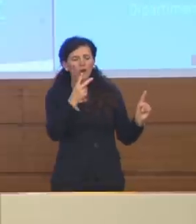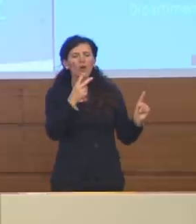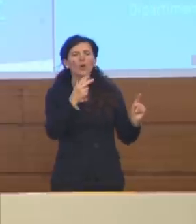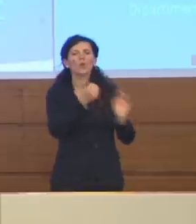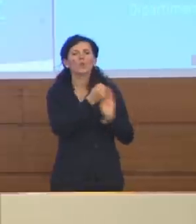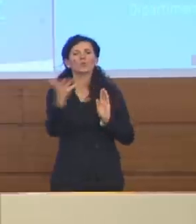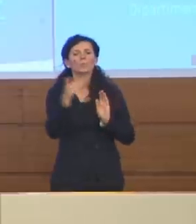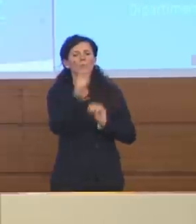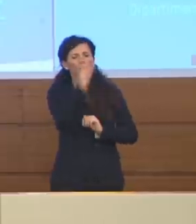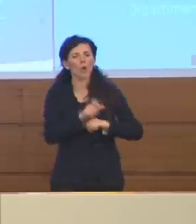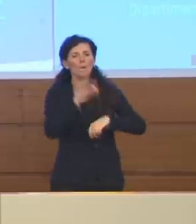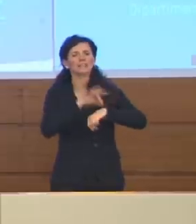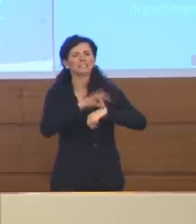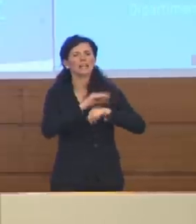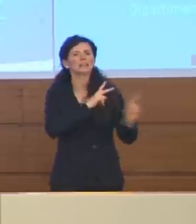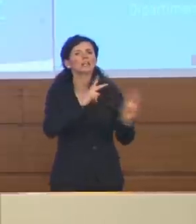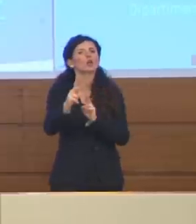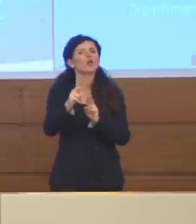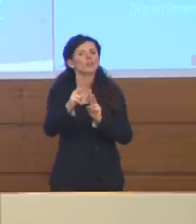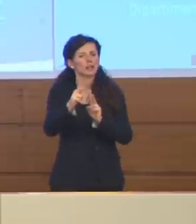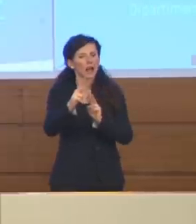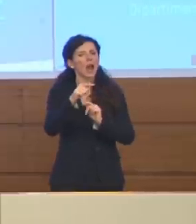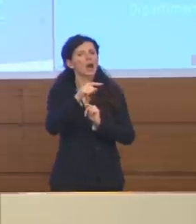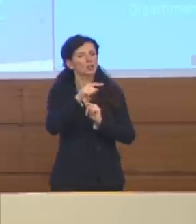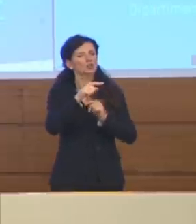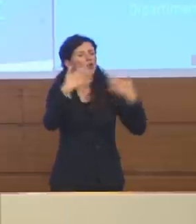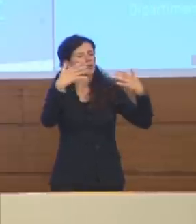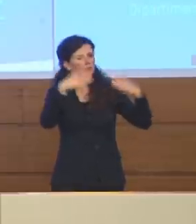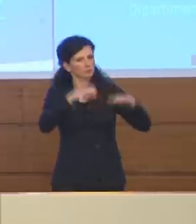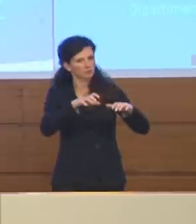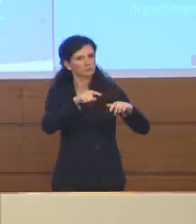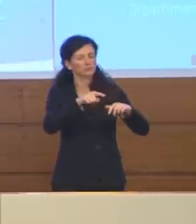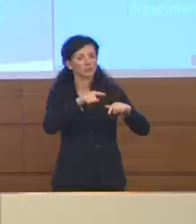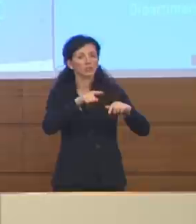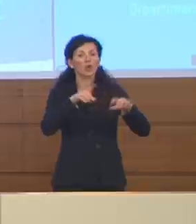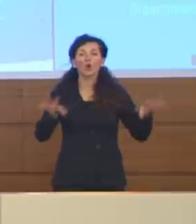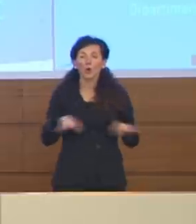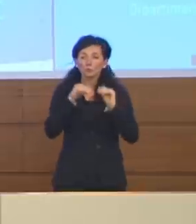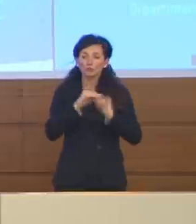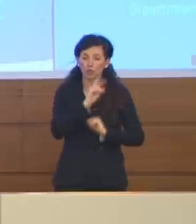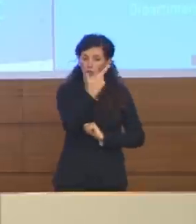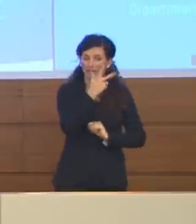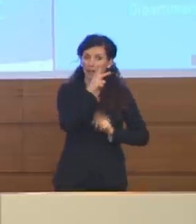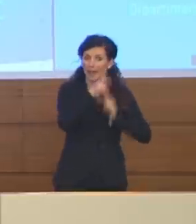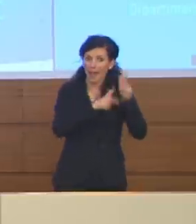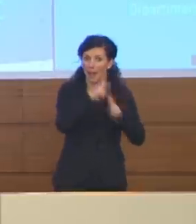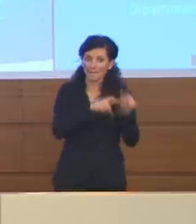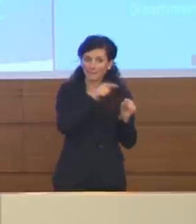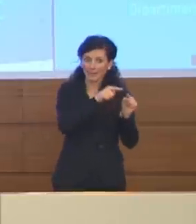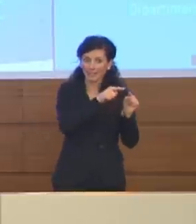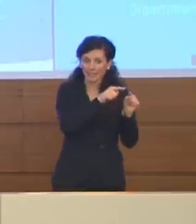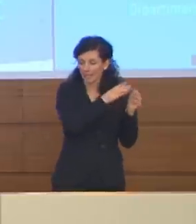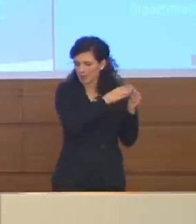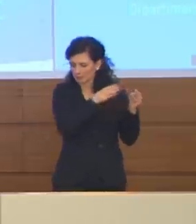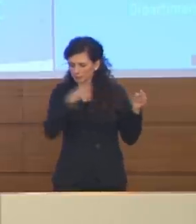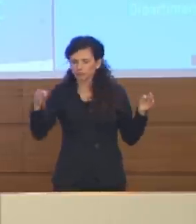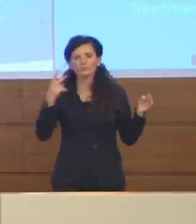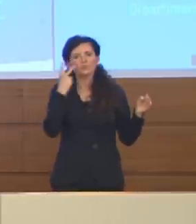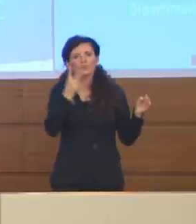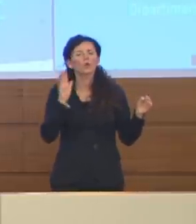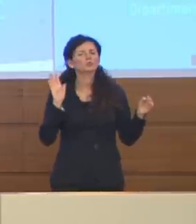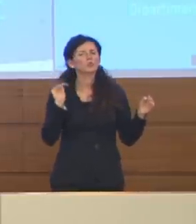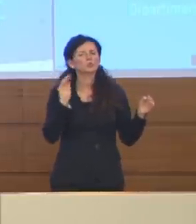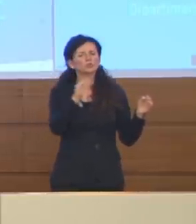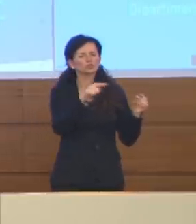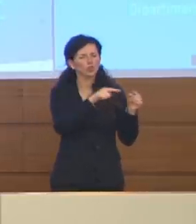ea far corso dal 3 di aprile costantemente ogni giorno c'è